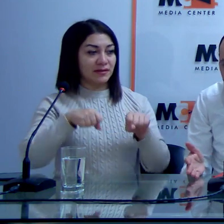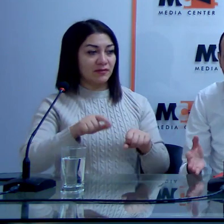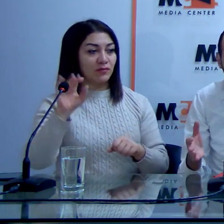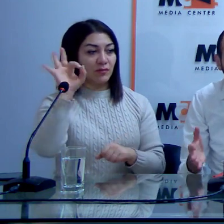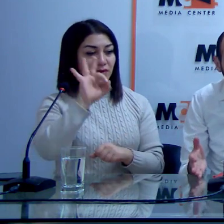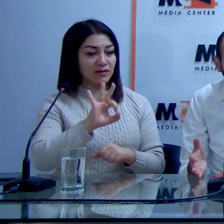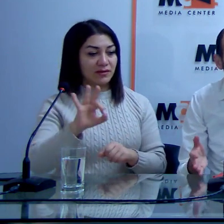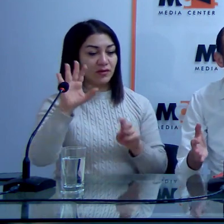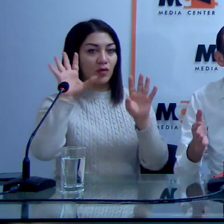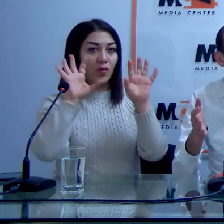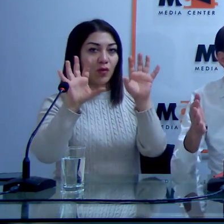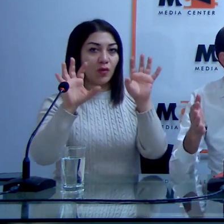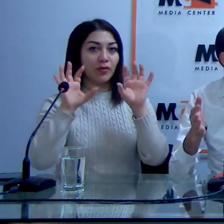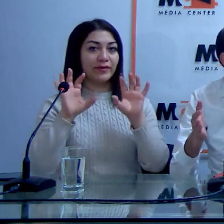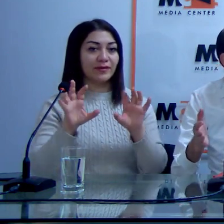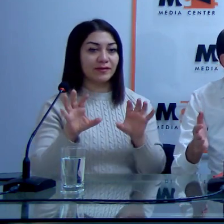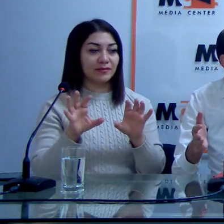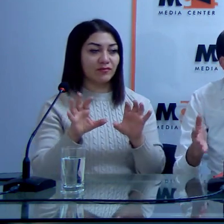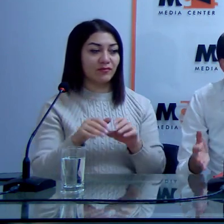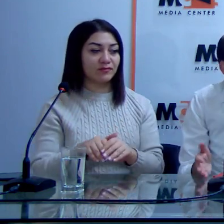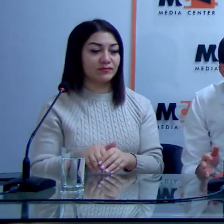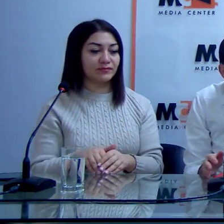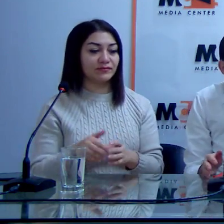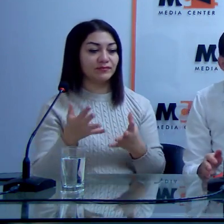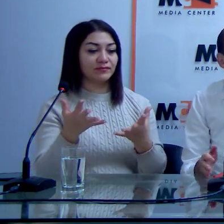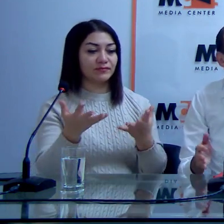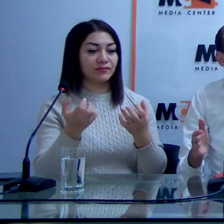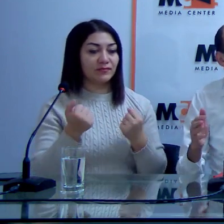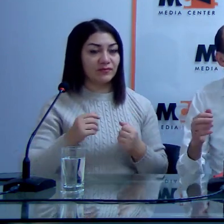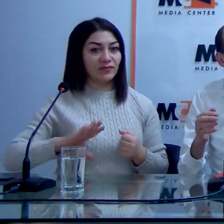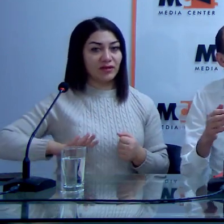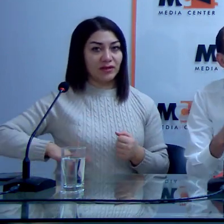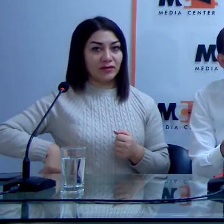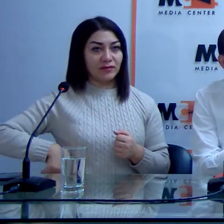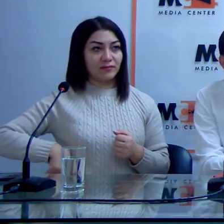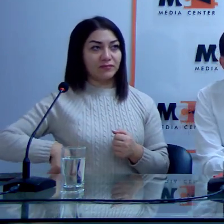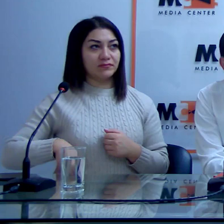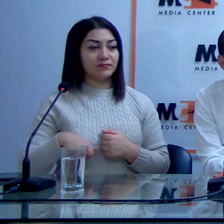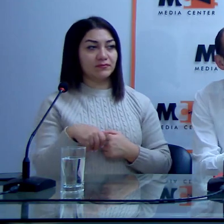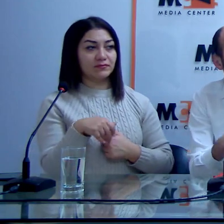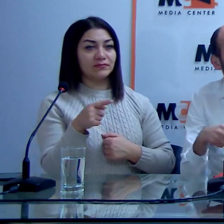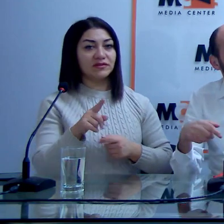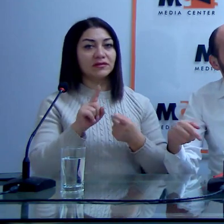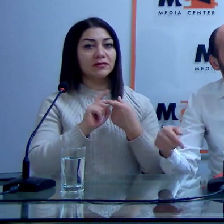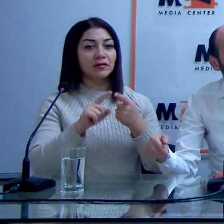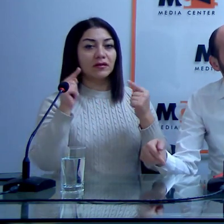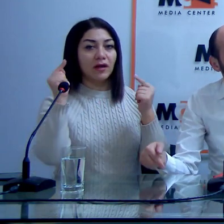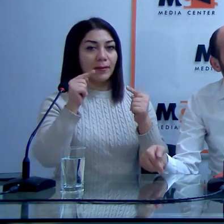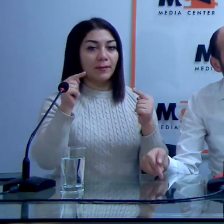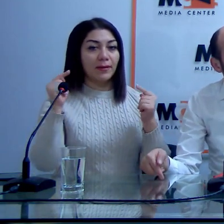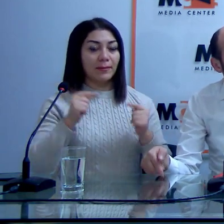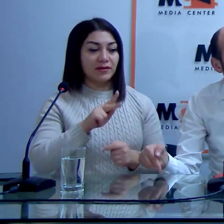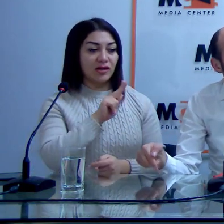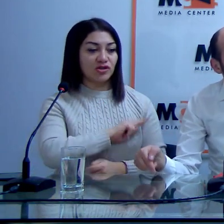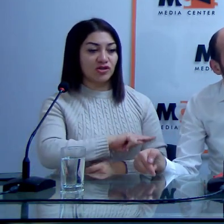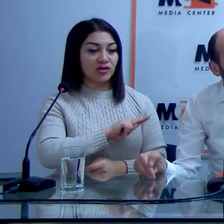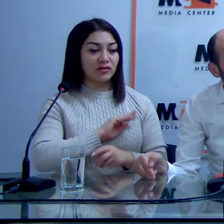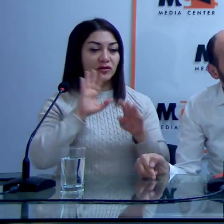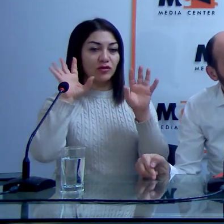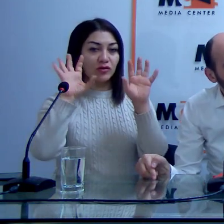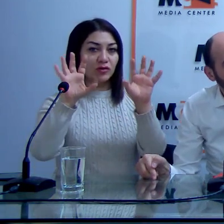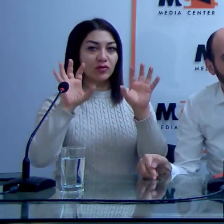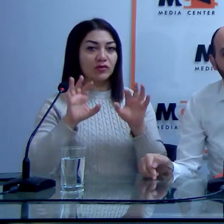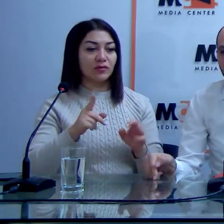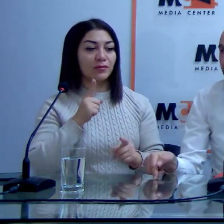բանտին ունենք ընտուն պելու հետո տելայն հիման պելա ալխատան կարին ունենք